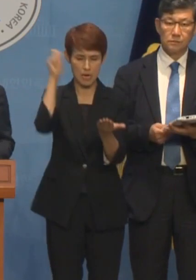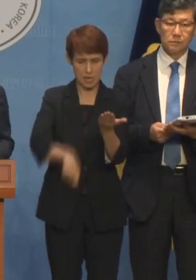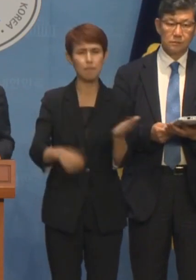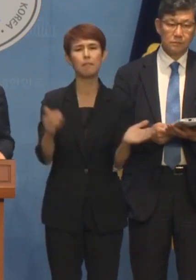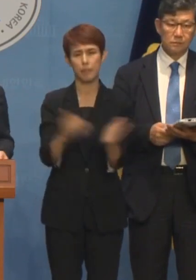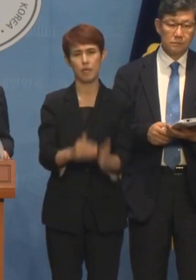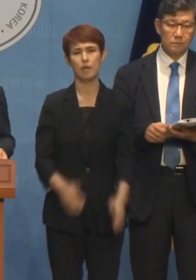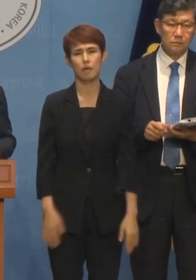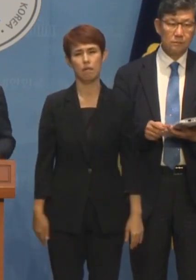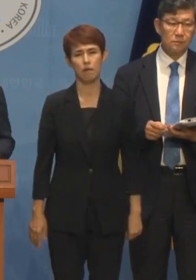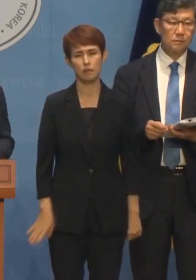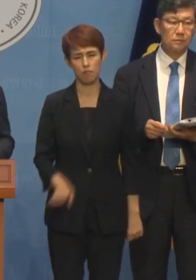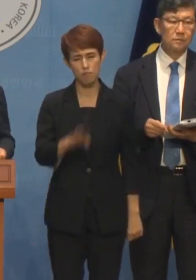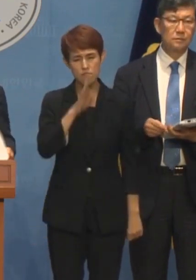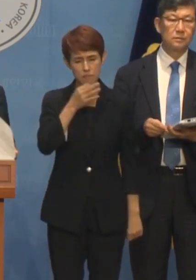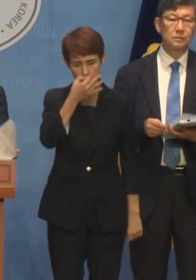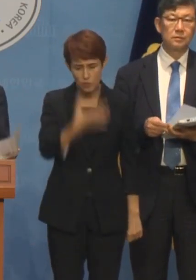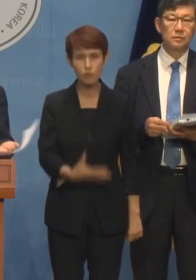통과되었습니다.